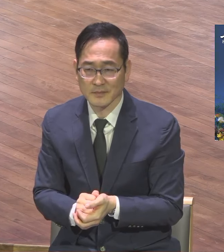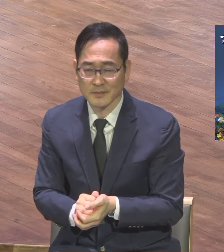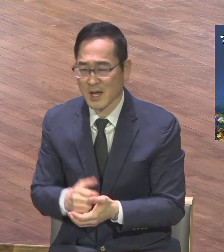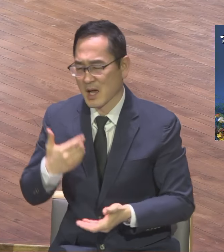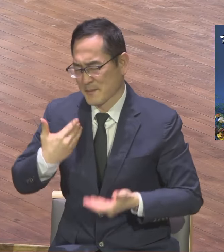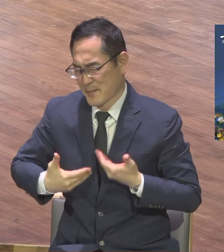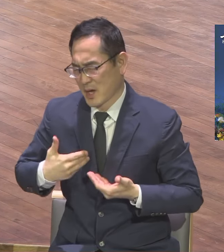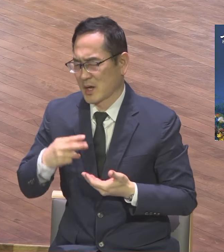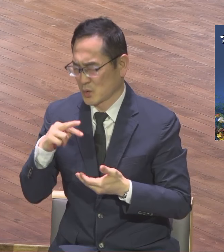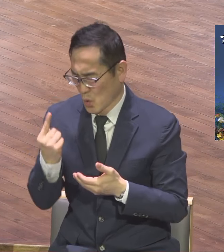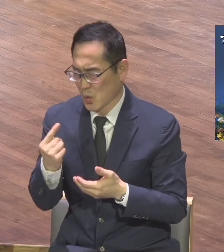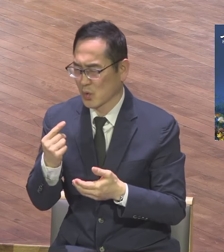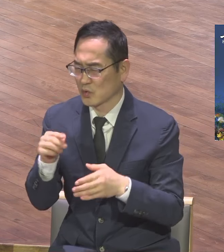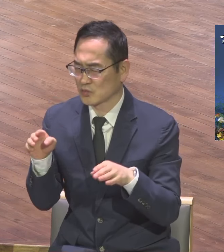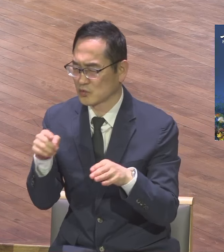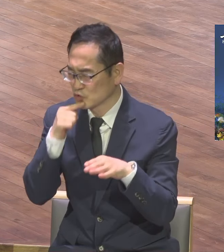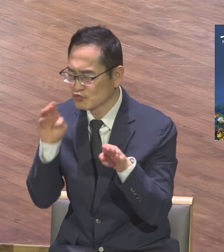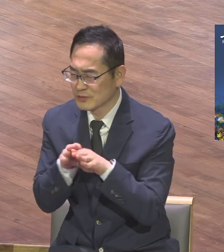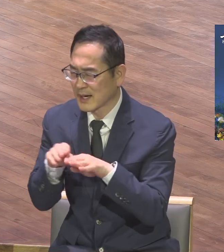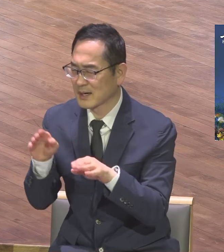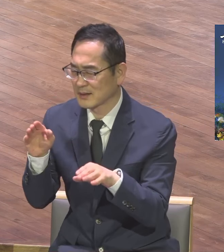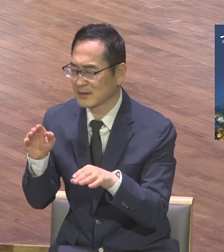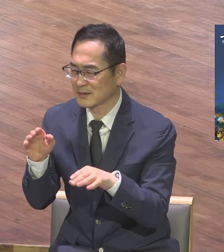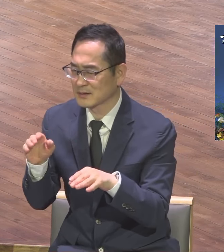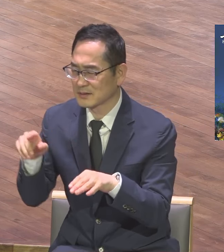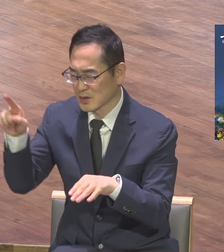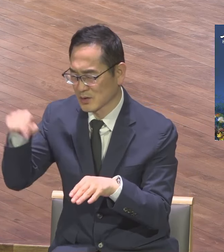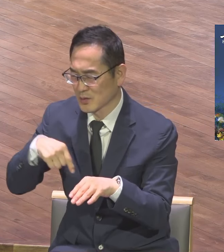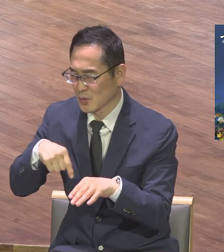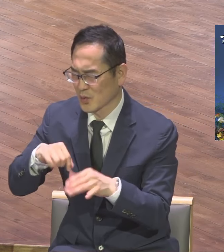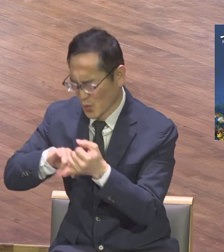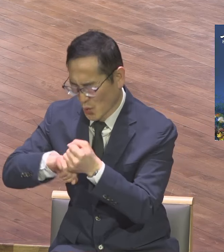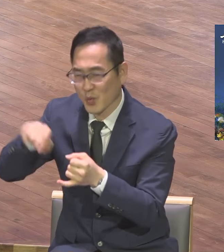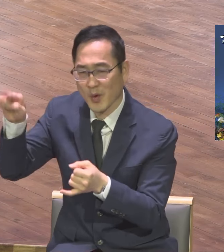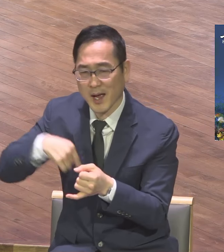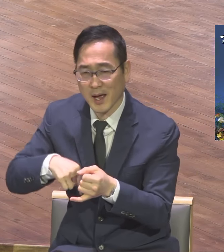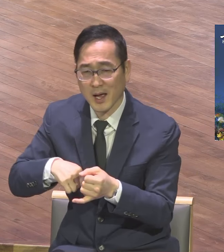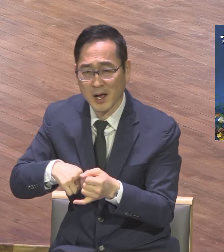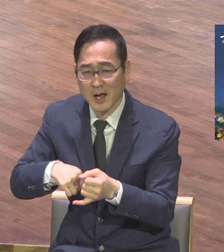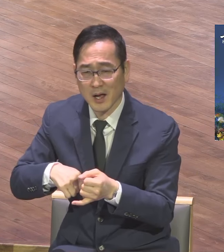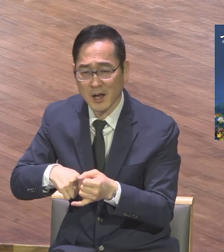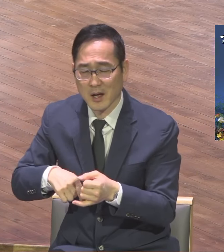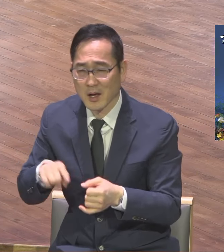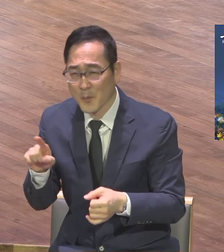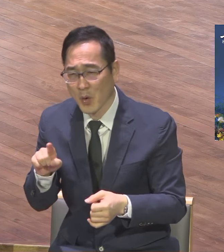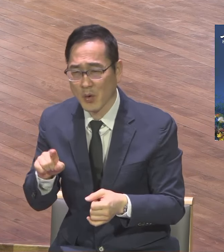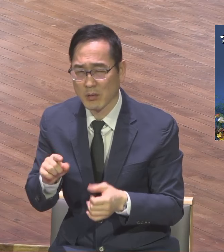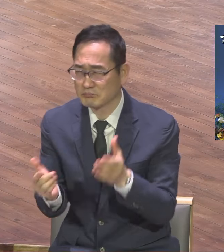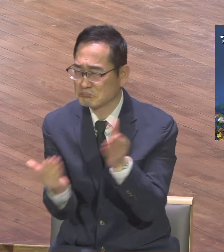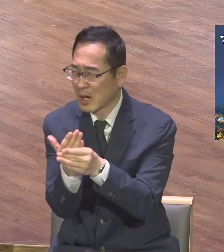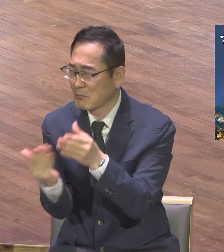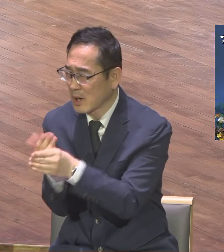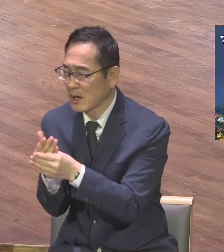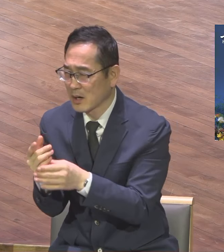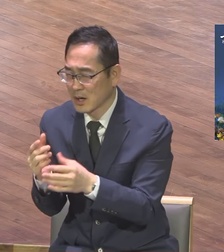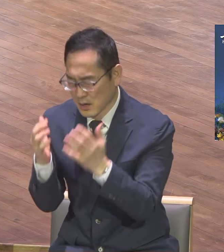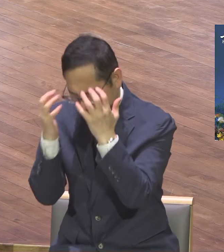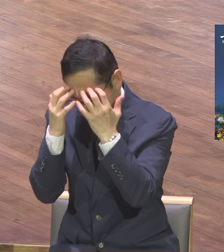바빠도, 아무리 피곤해도, 아무리 문제 사건이 있어도, 아무리 절망적인 상황